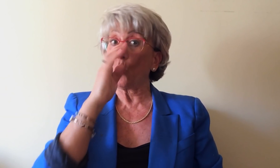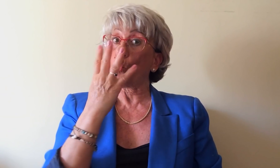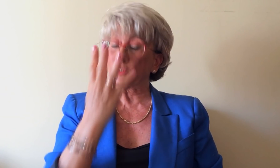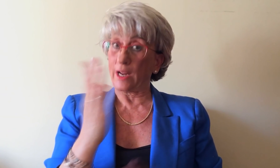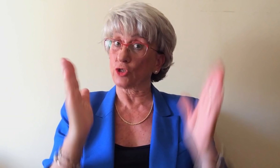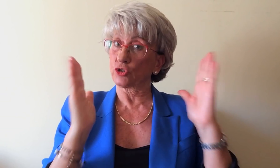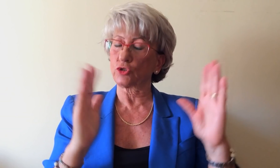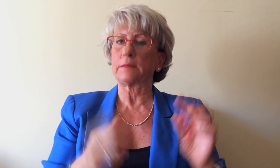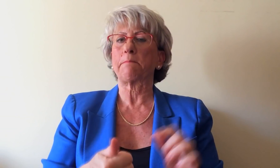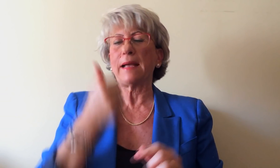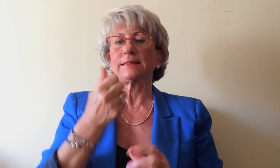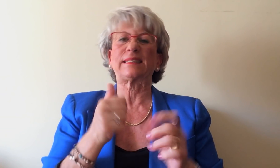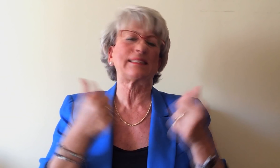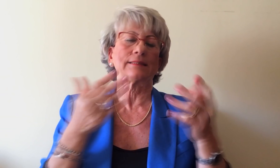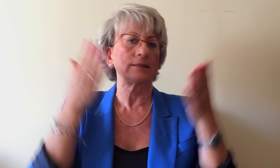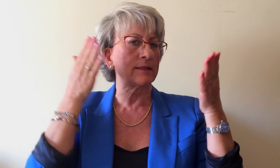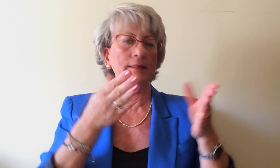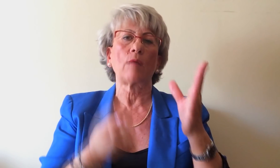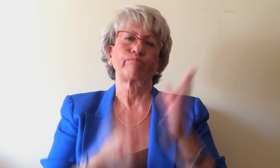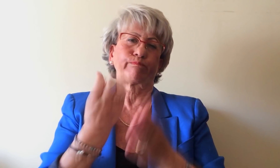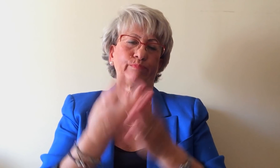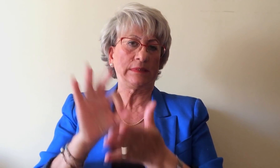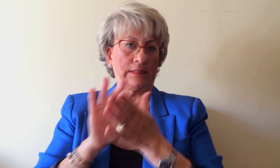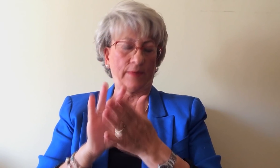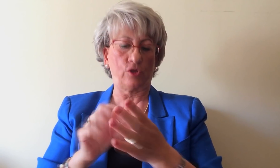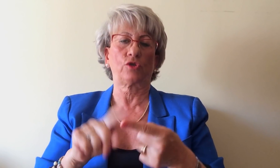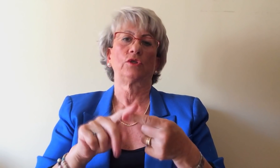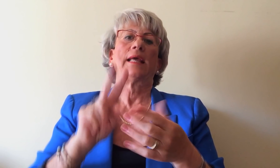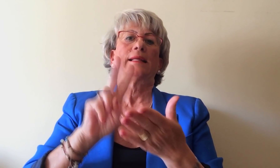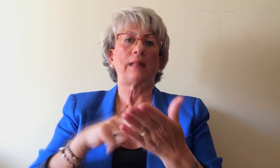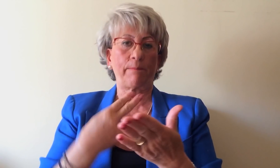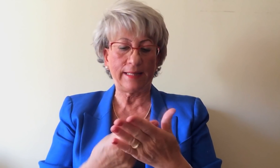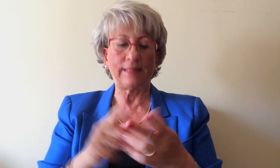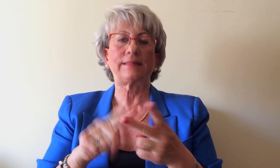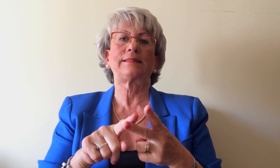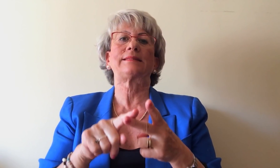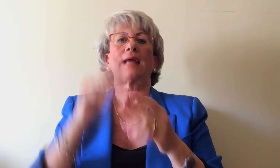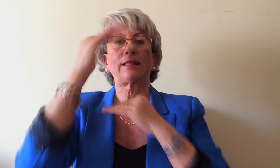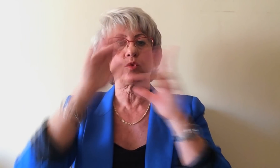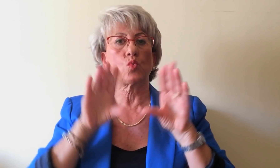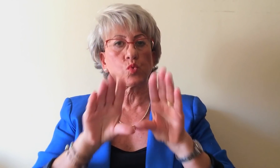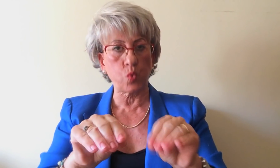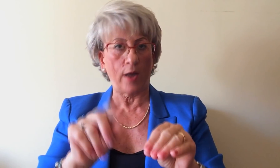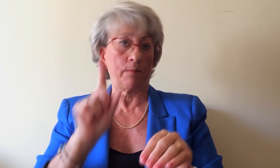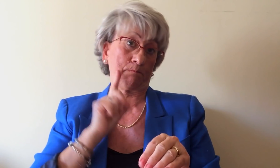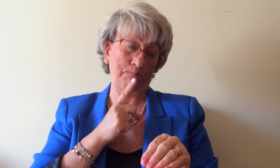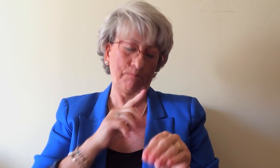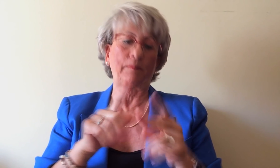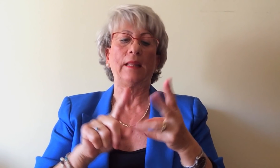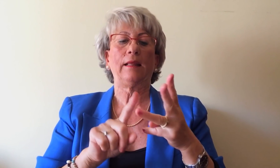primera etapa, els primers 4 anys, va ser quan vam fer més creació de serveis. El servei d'intèrprets, el Servei d'Atenció a l'Usuari